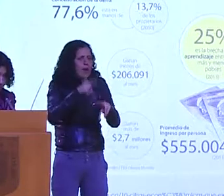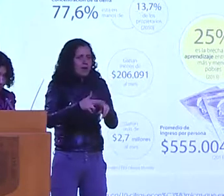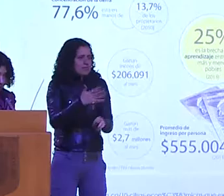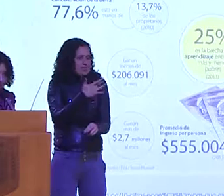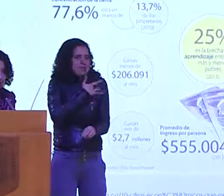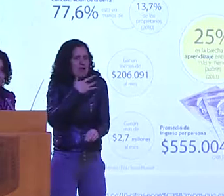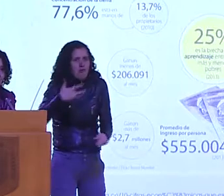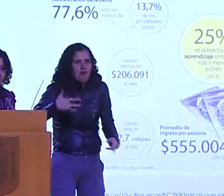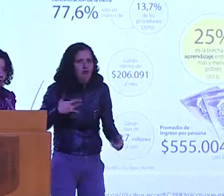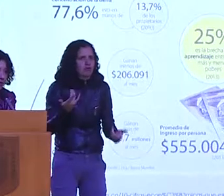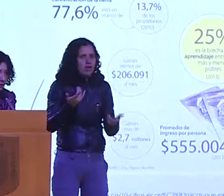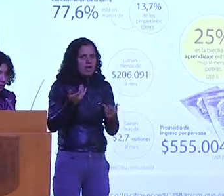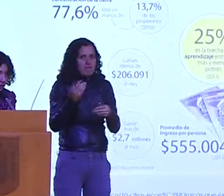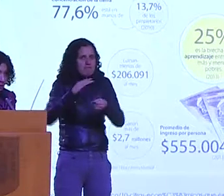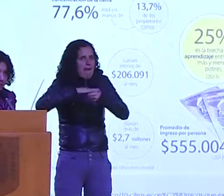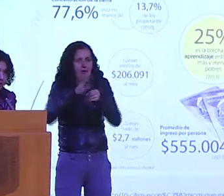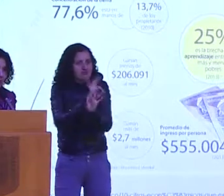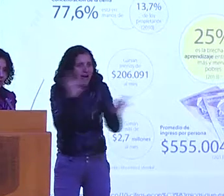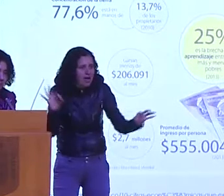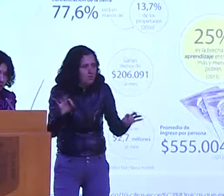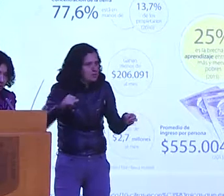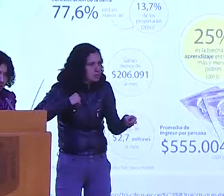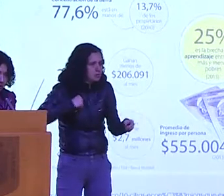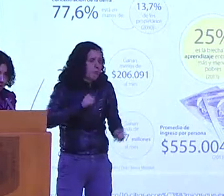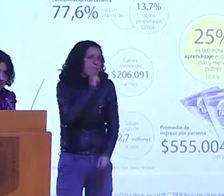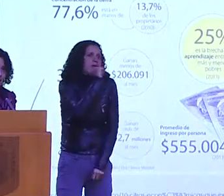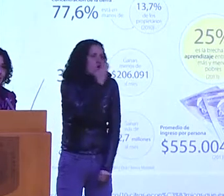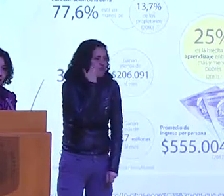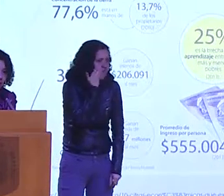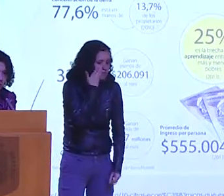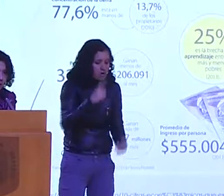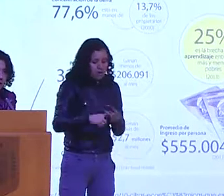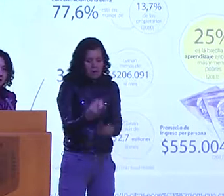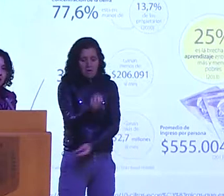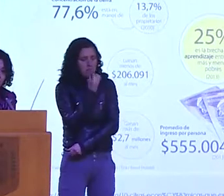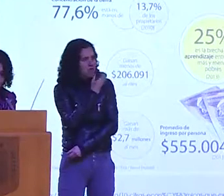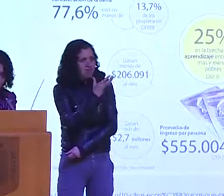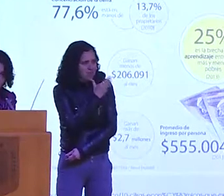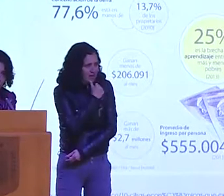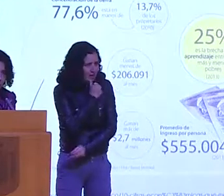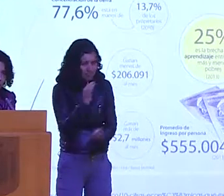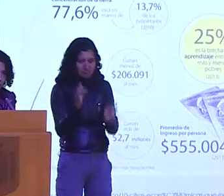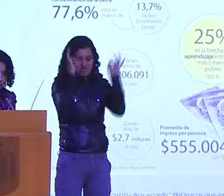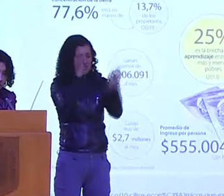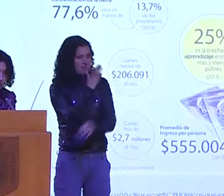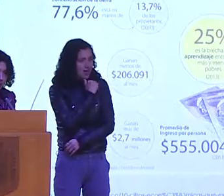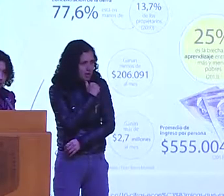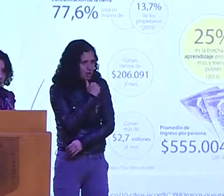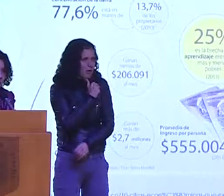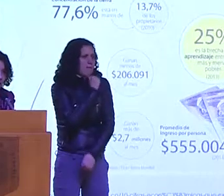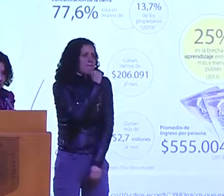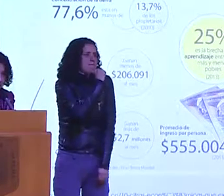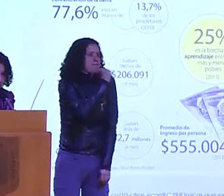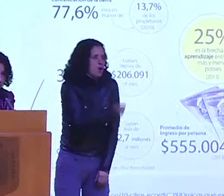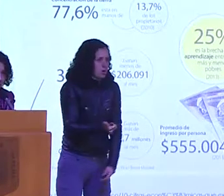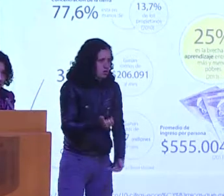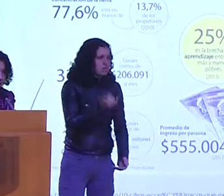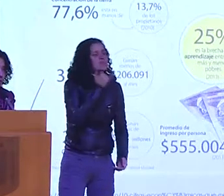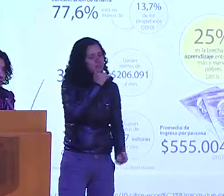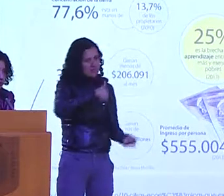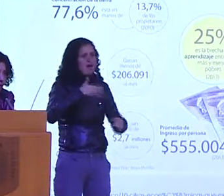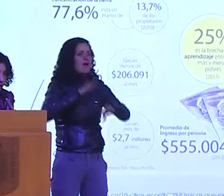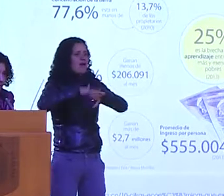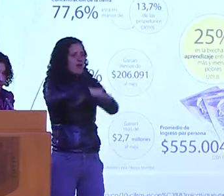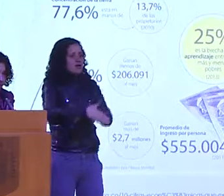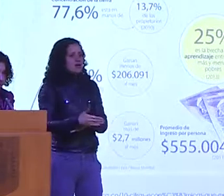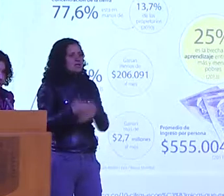nos enfermamos más. Y si no tenemos comida y alimentación de calidad, pues desarrollamos algo que se llaman discapacidades secundarias, que